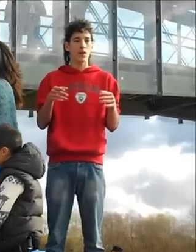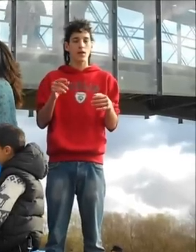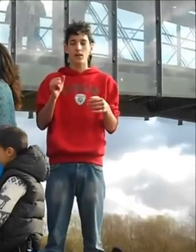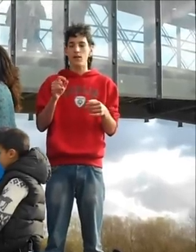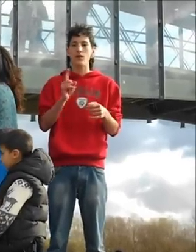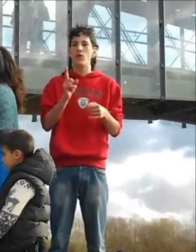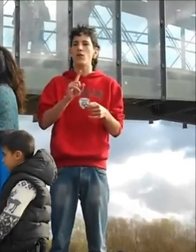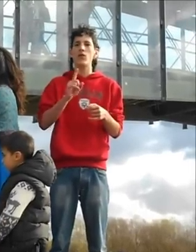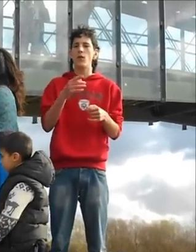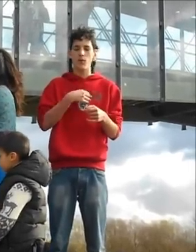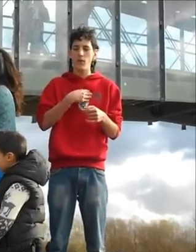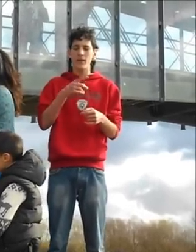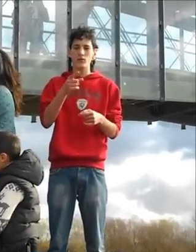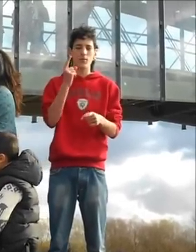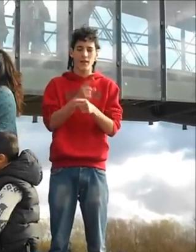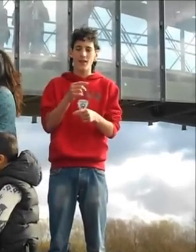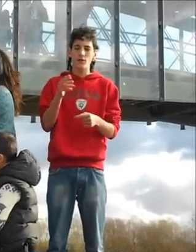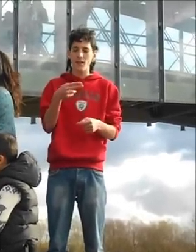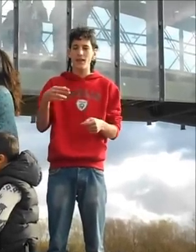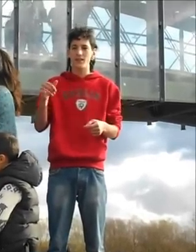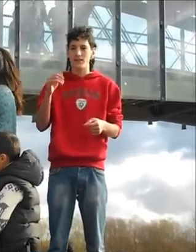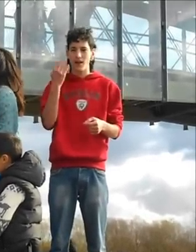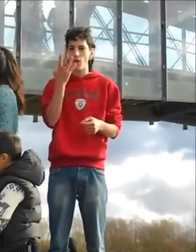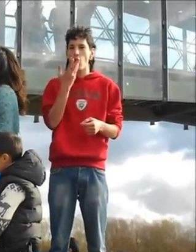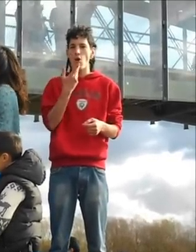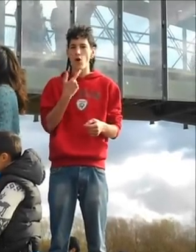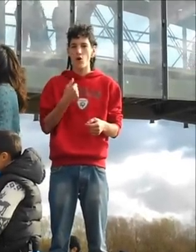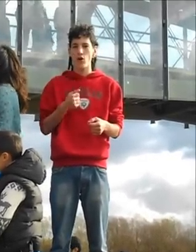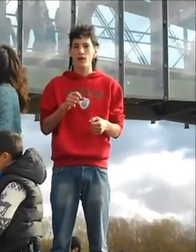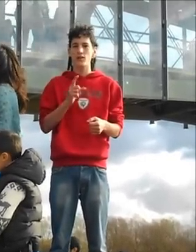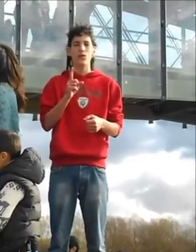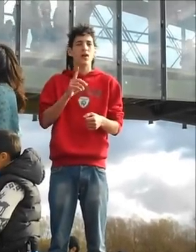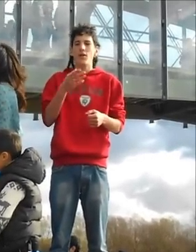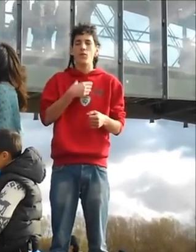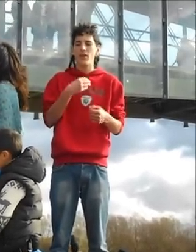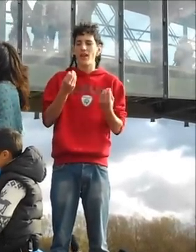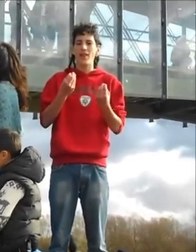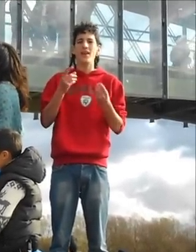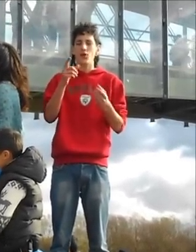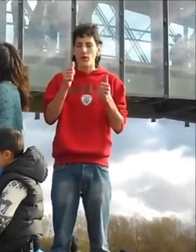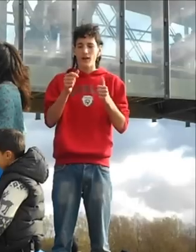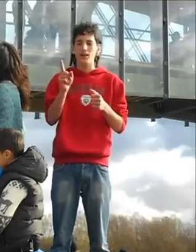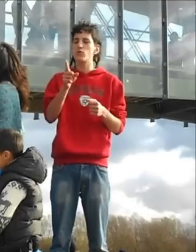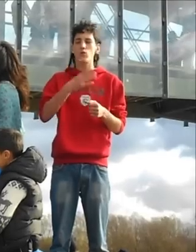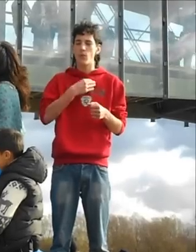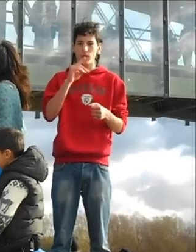veo peces de colores, van donde quieren, no los mandes tú.